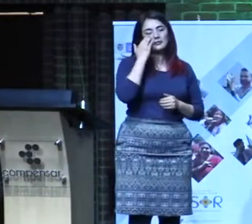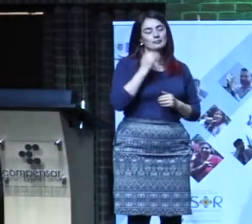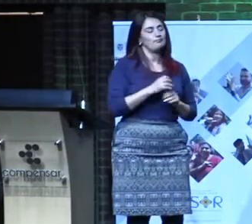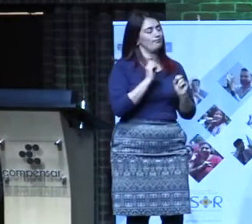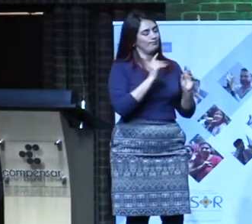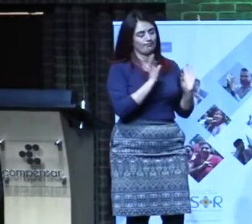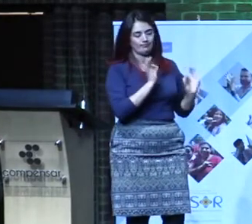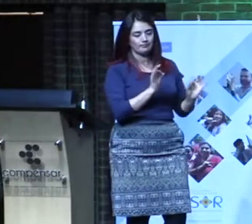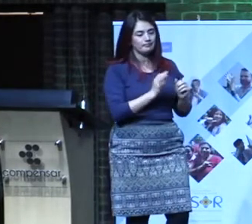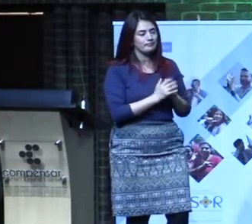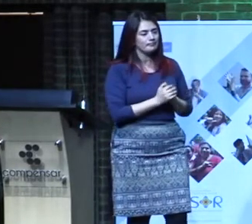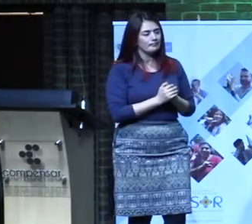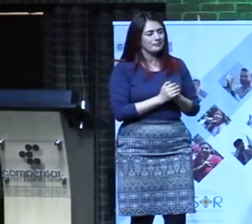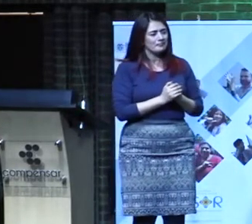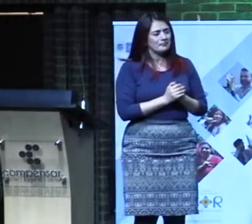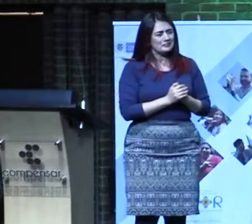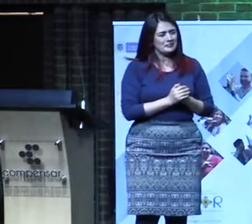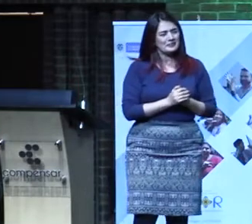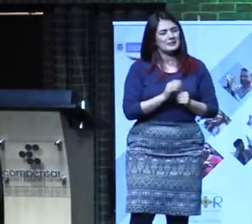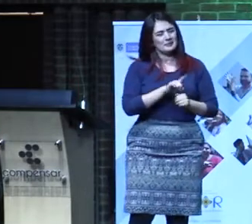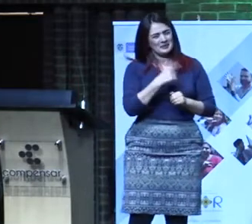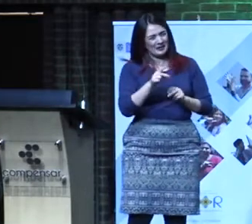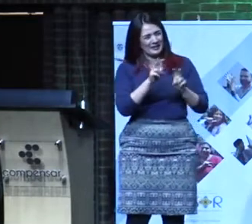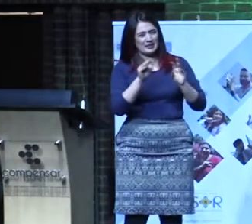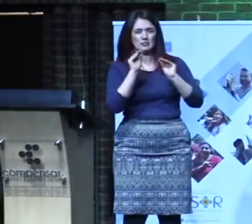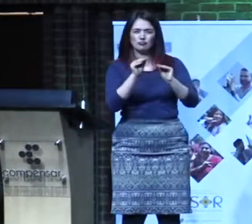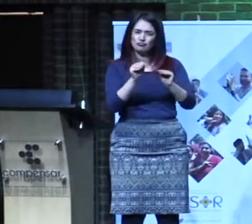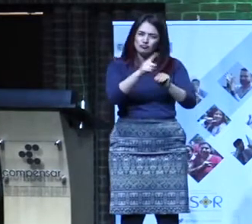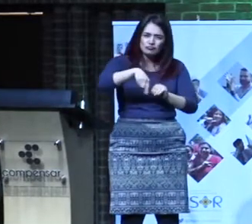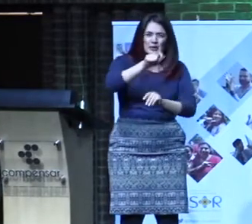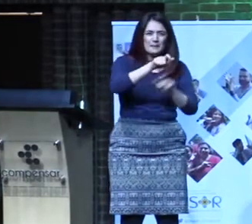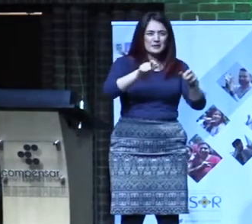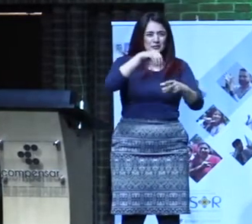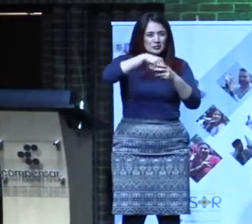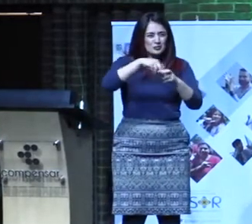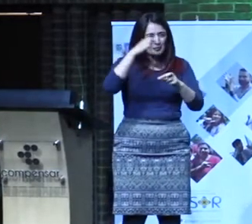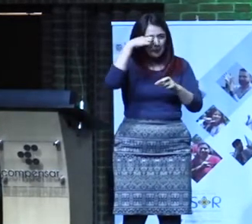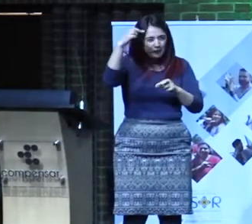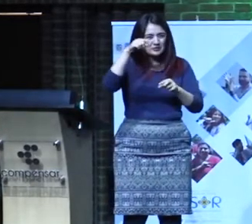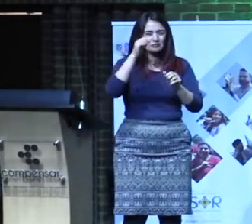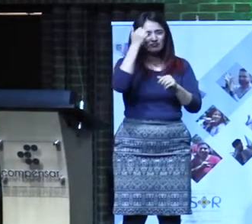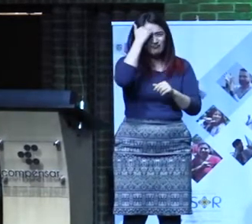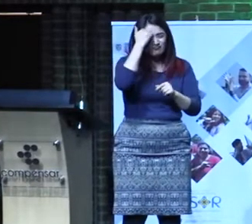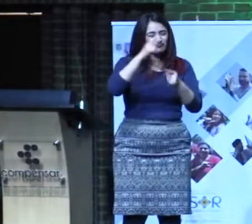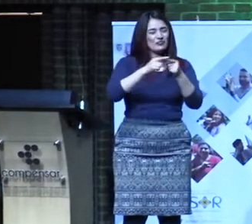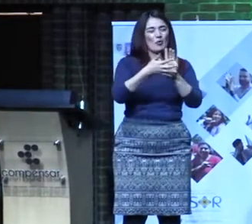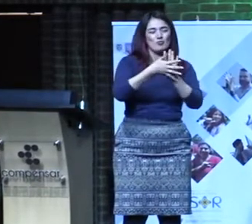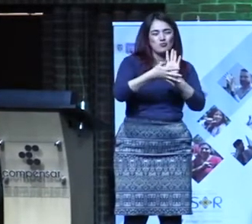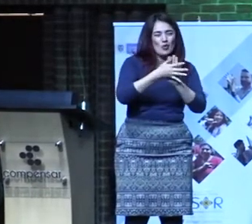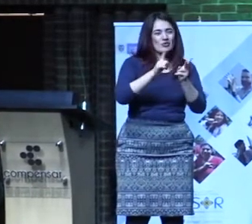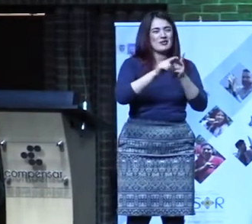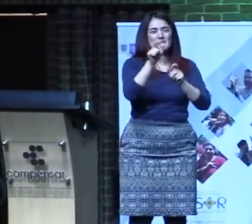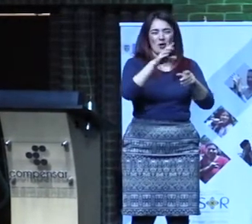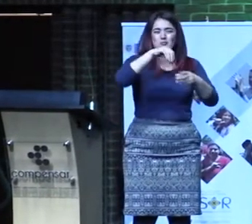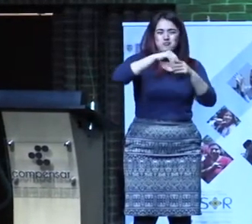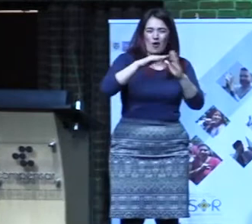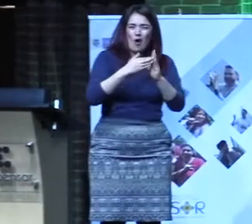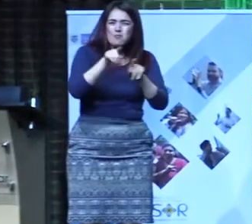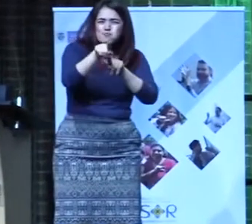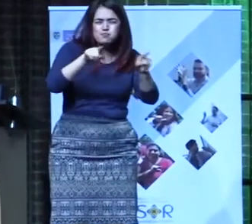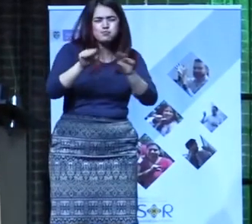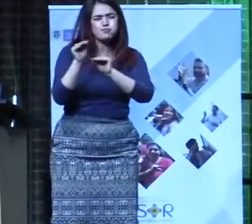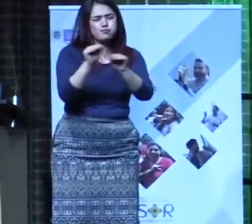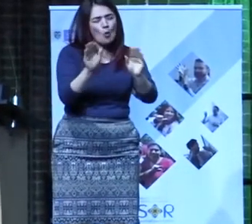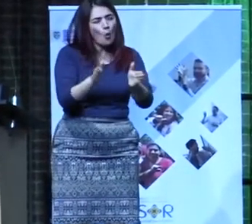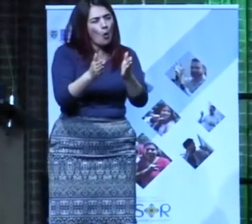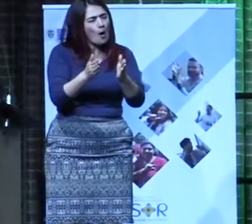Ok, aparte de la cualificación de los agentes educativos, docentes, modelos, ¿ustedes